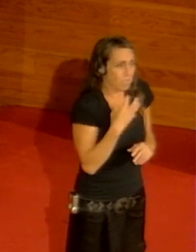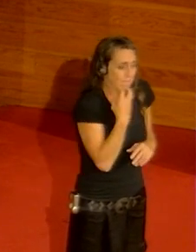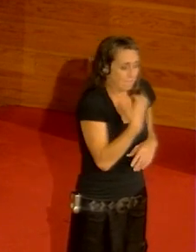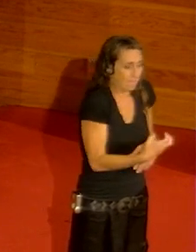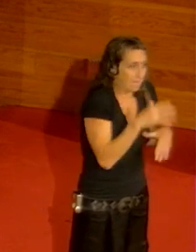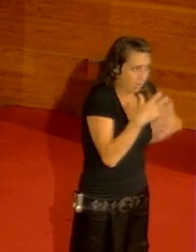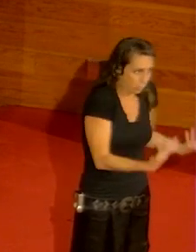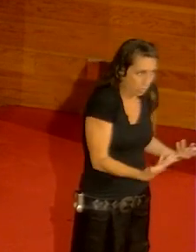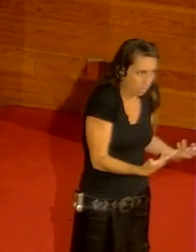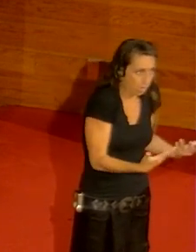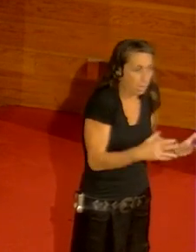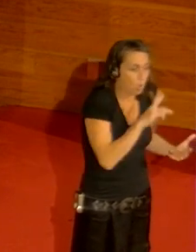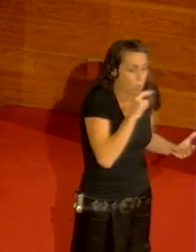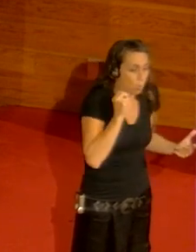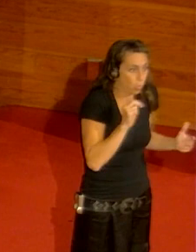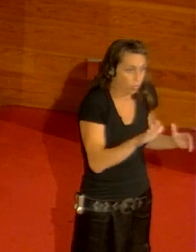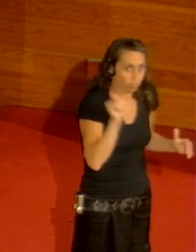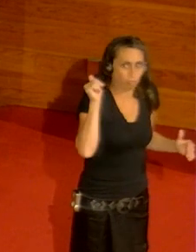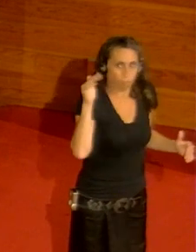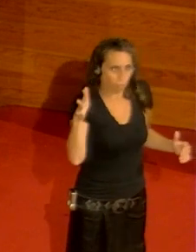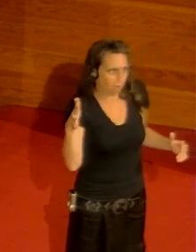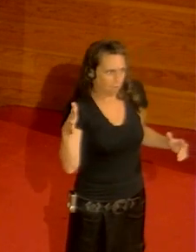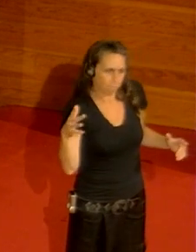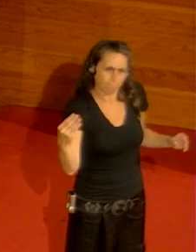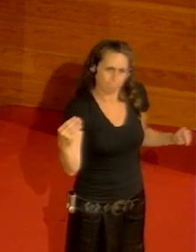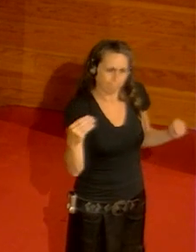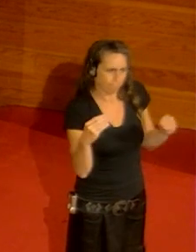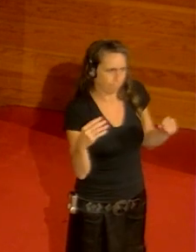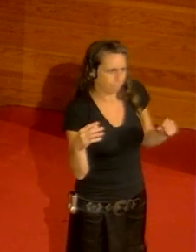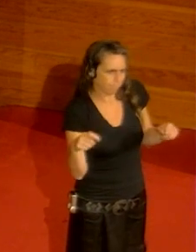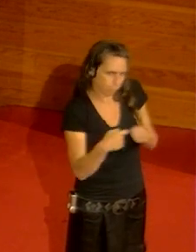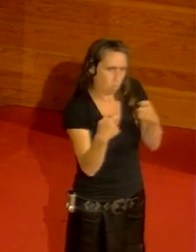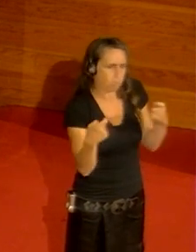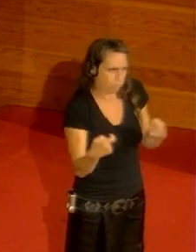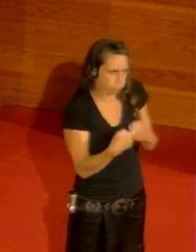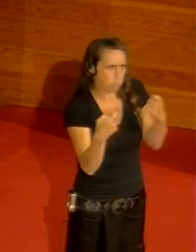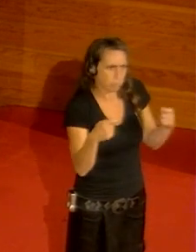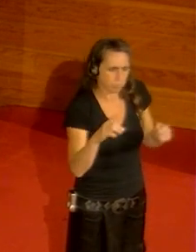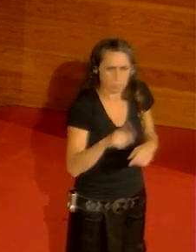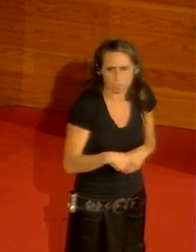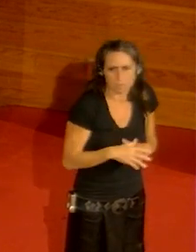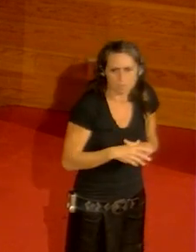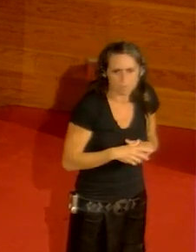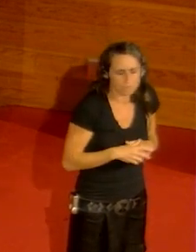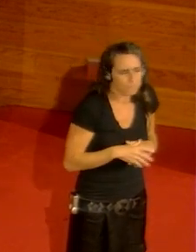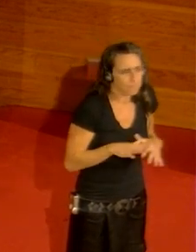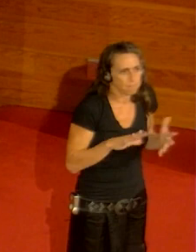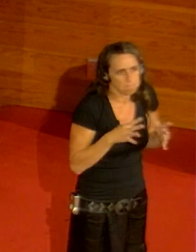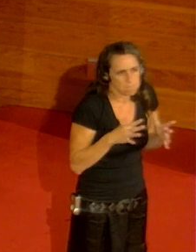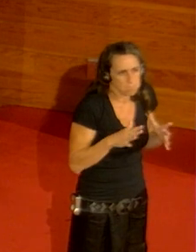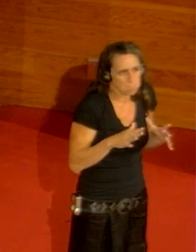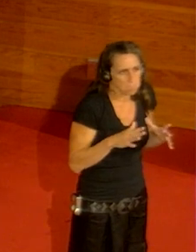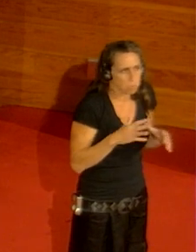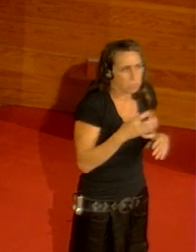y la diáspora judía la después de no más o menos viven hay la misma cantidad de judíos